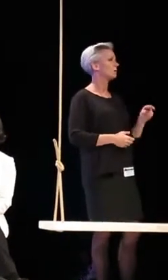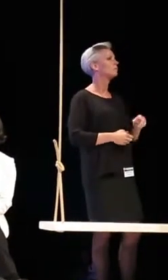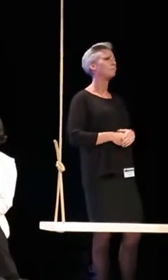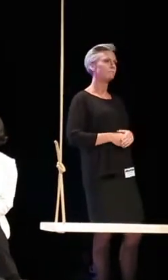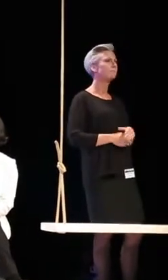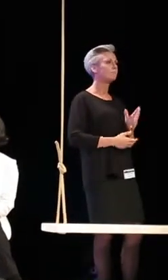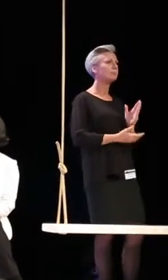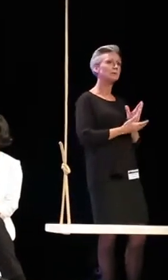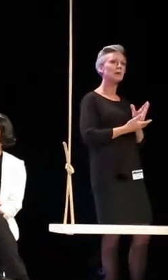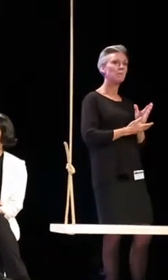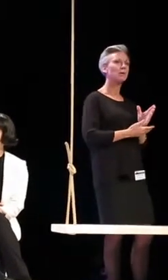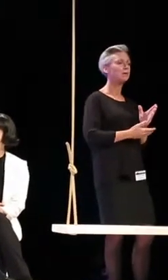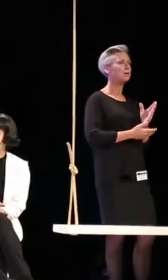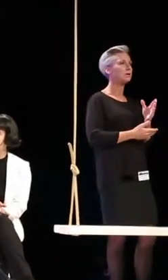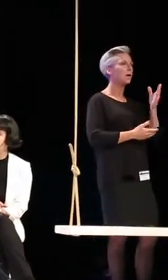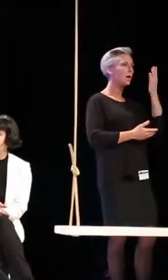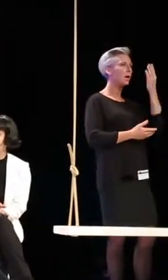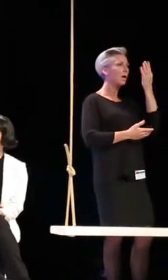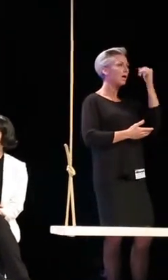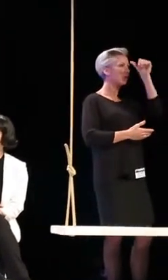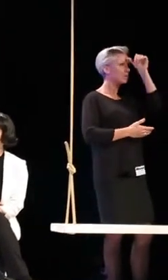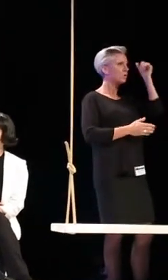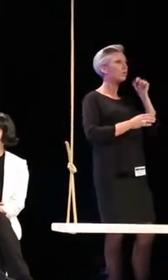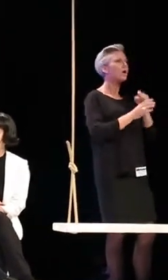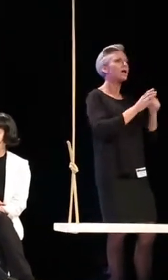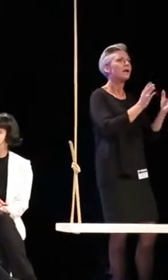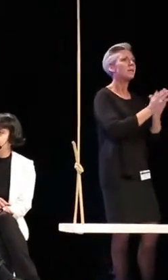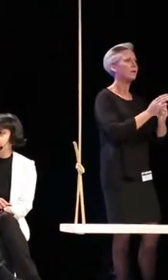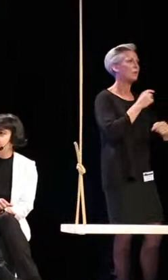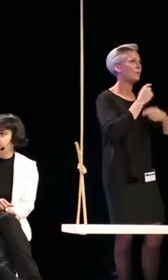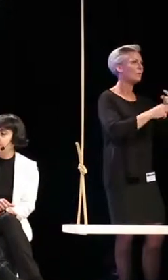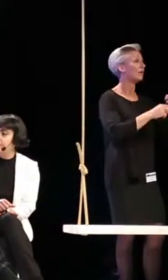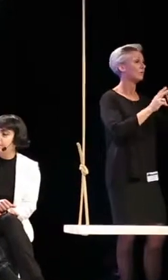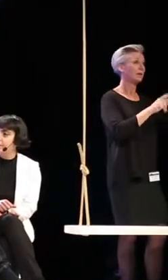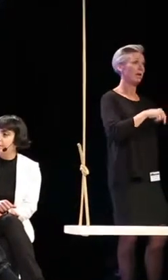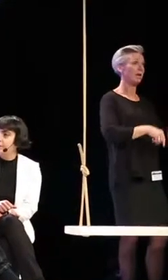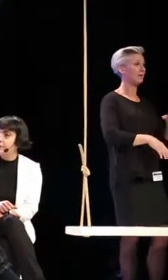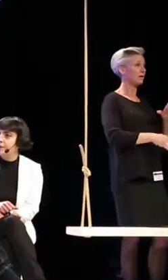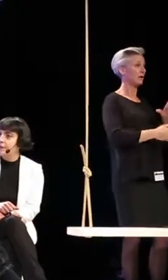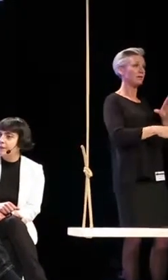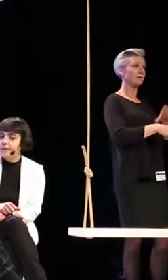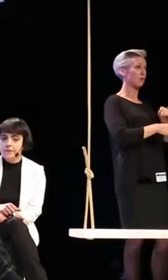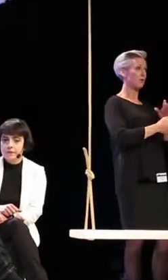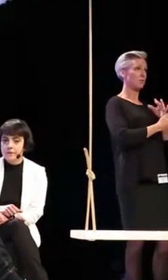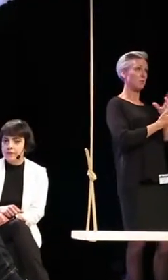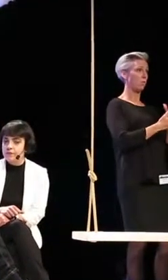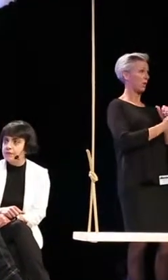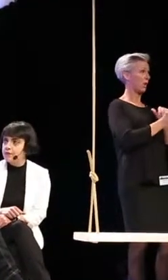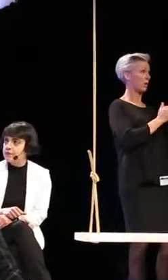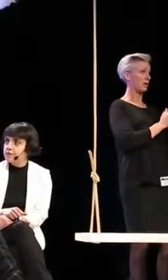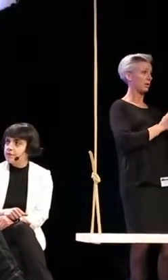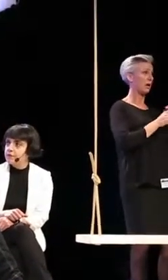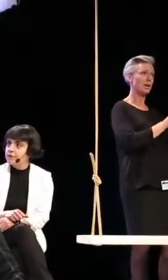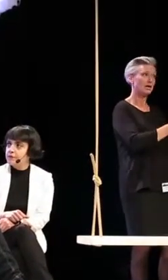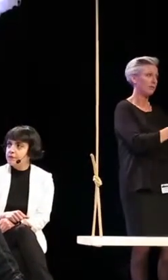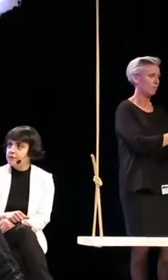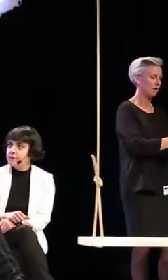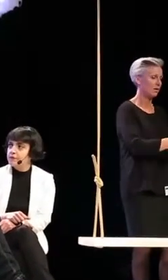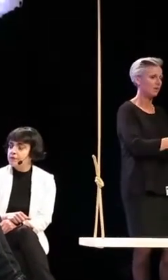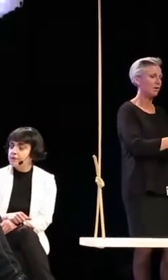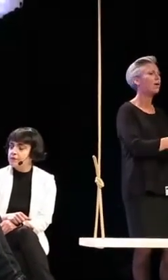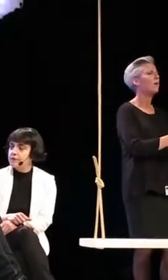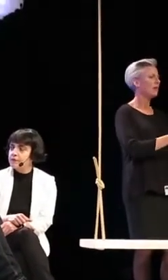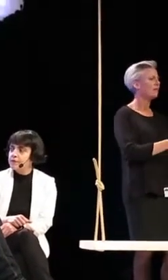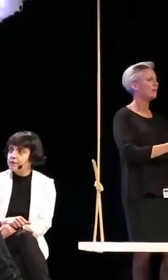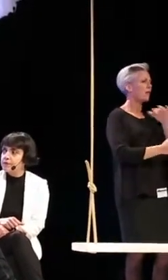att hänga med. Och man märker att även tunga ledare inte riktigt hänger med i svängarna. Jag ska ta ett sådant exempel. Men Det är alldeles uppenbart exempelvis att den gamla